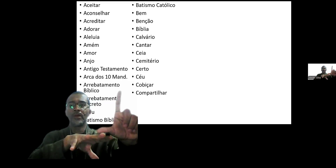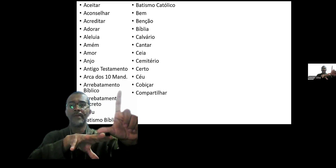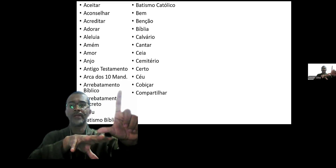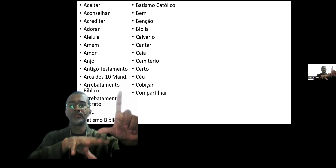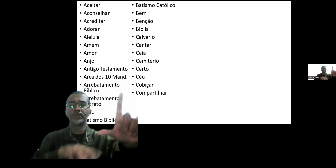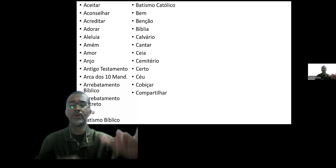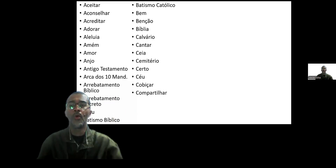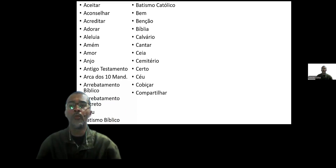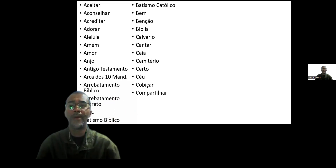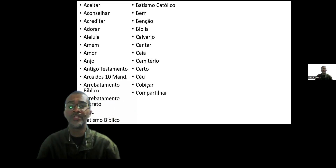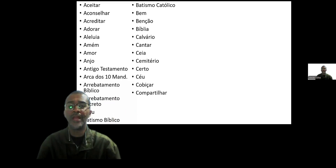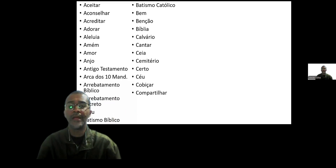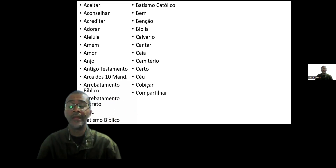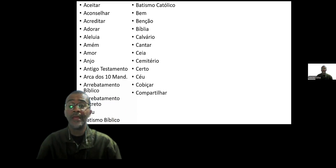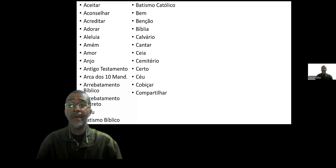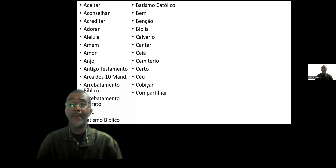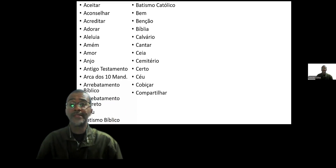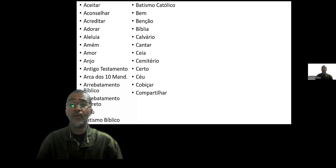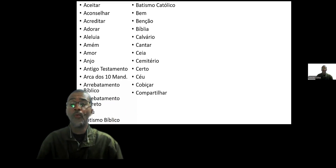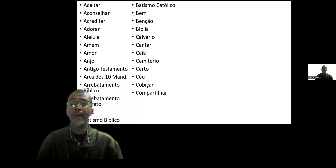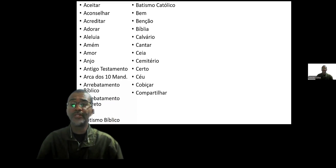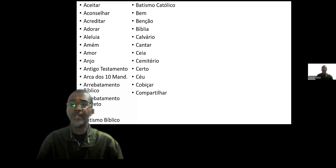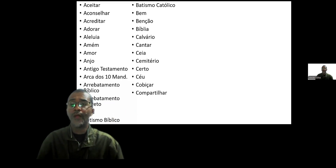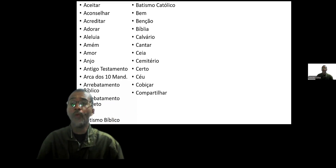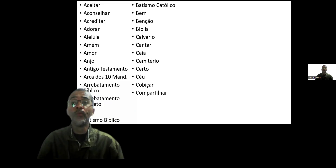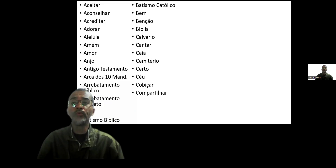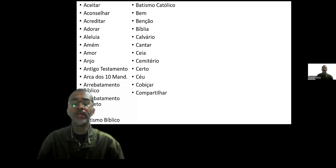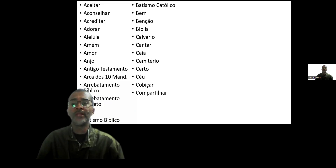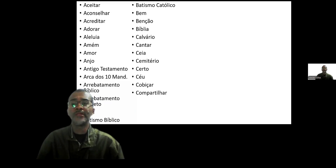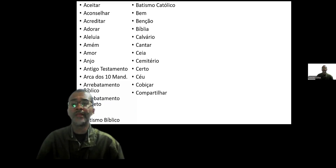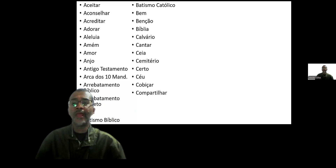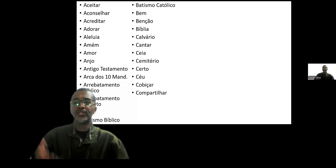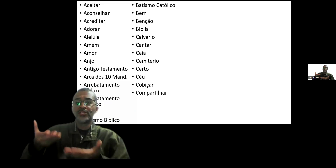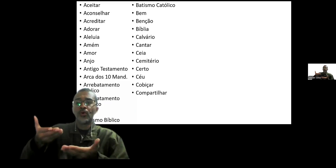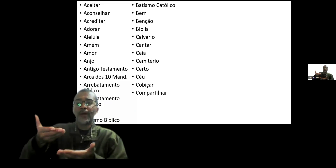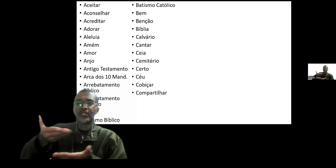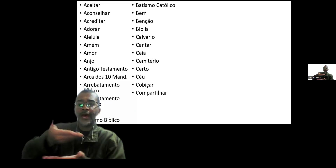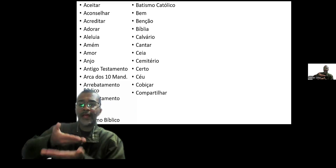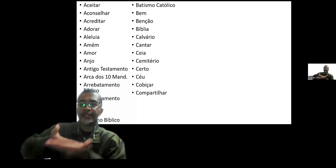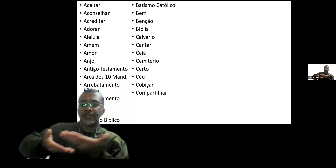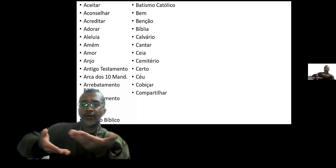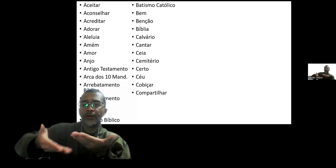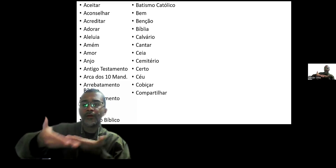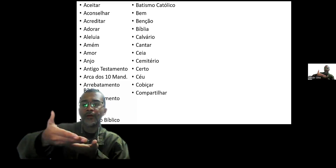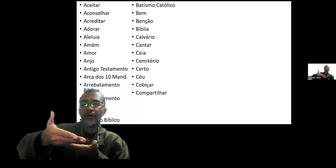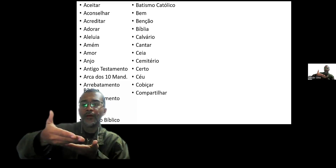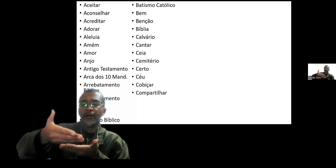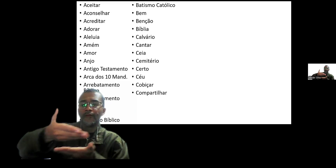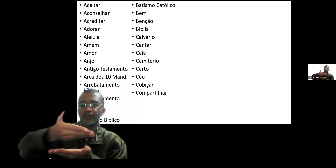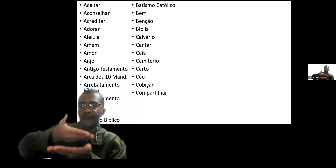e jogo aqui embaixo. Compartilhar. Mas tem o compartilhar comum que não é de internet. Esse compartilhar é assim, ó.